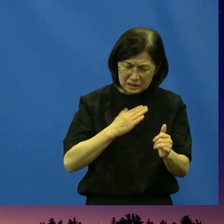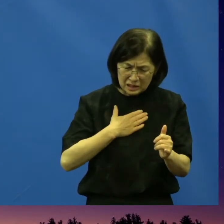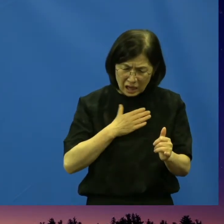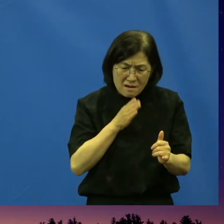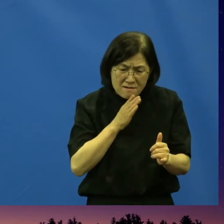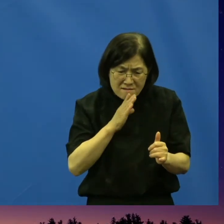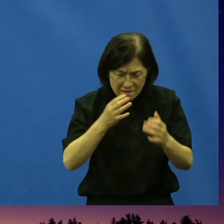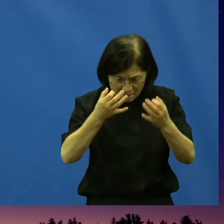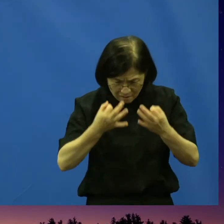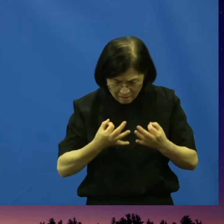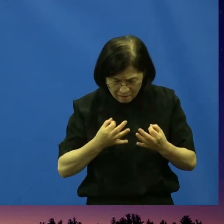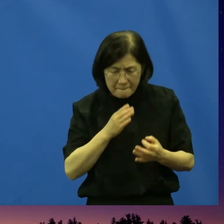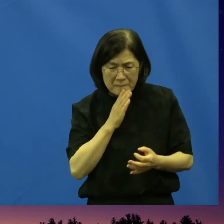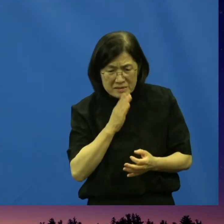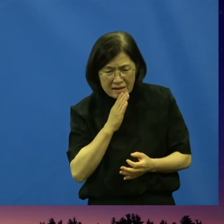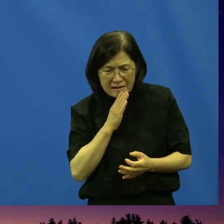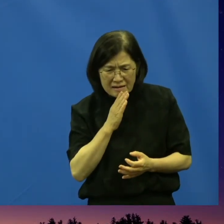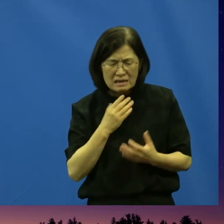여러분.